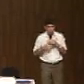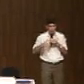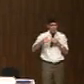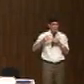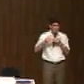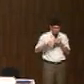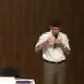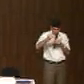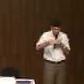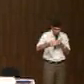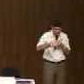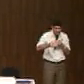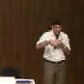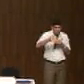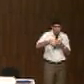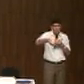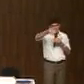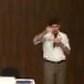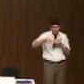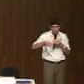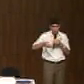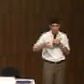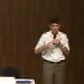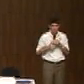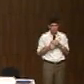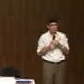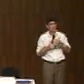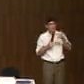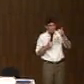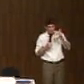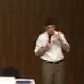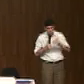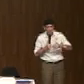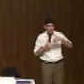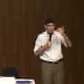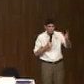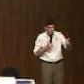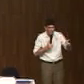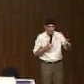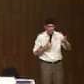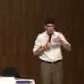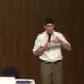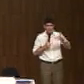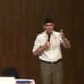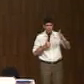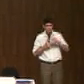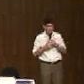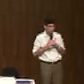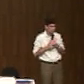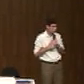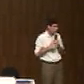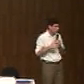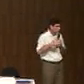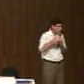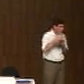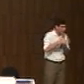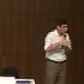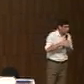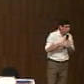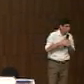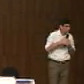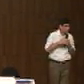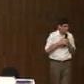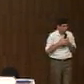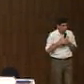precisa se preocupar. Aumentaram as turmas, aumentam os professores. Aumentaram as turmas, aumentam os técnicos para poder dar conta disso. O